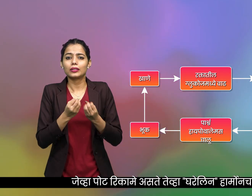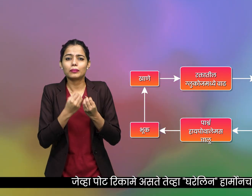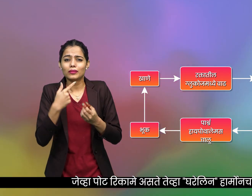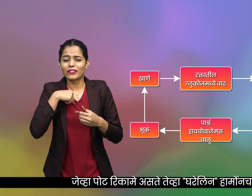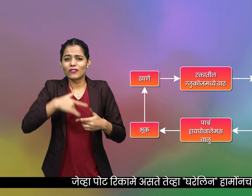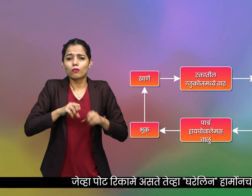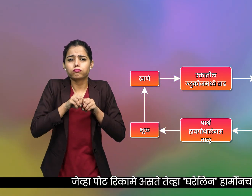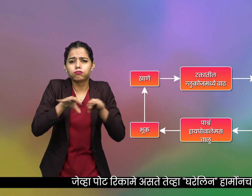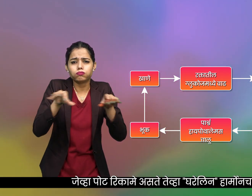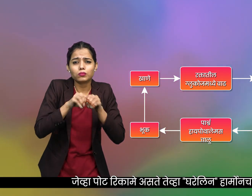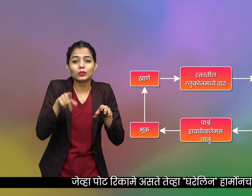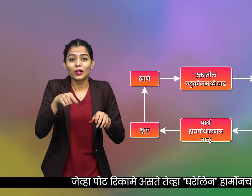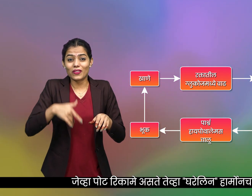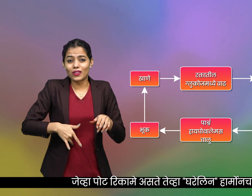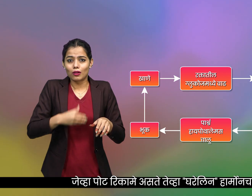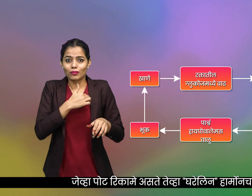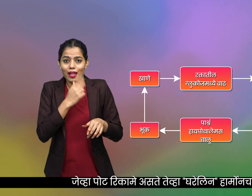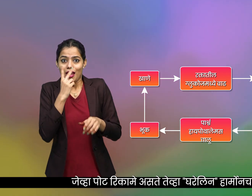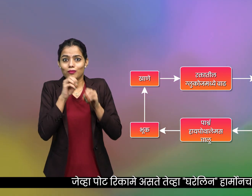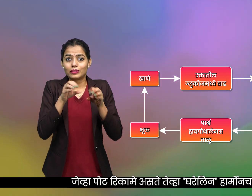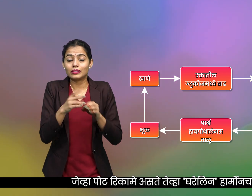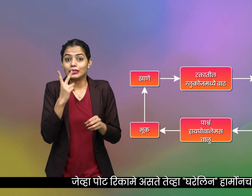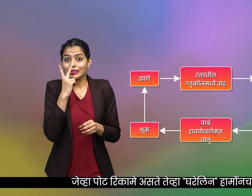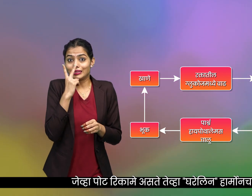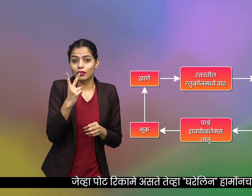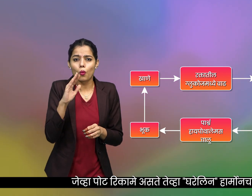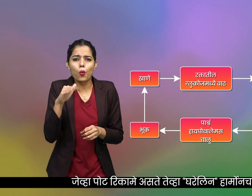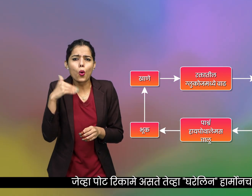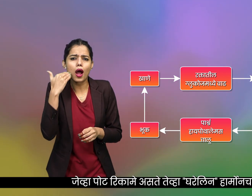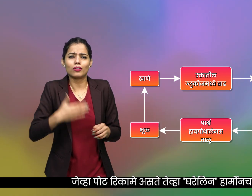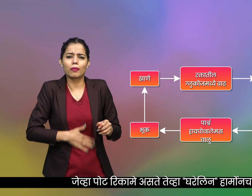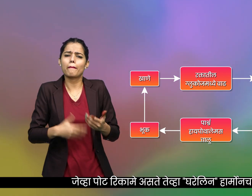जेव्हा पोट रिकामे असते तेव्हा घेरेलिन हार्मोन्सचा स्राव होतो.